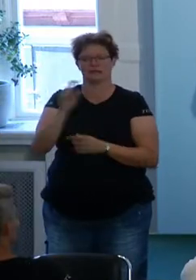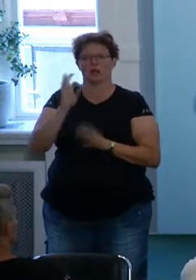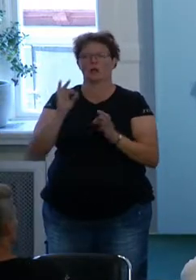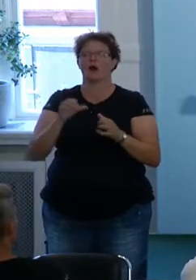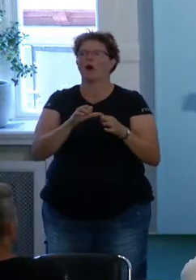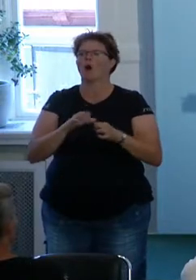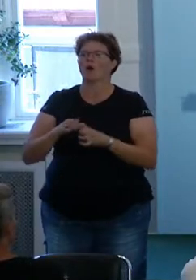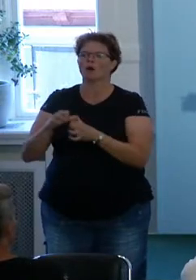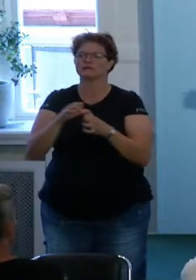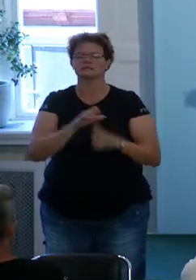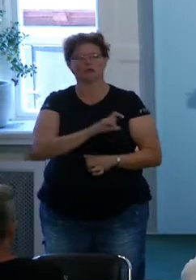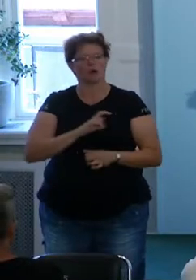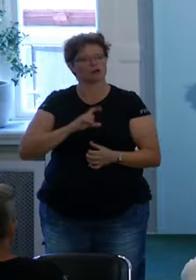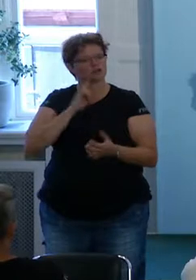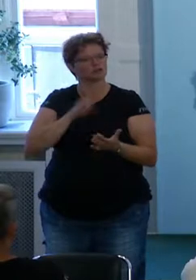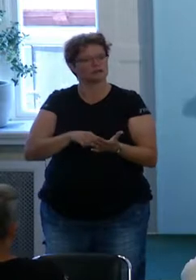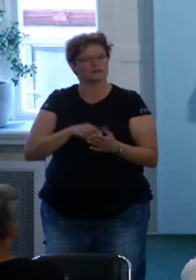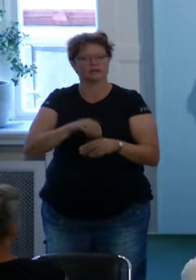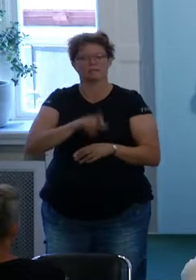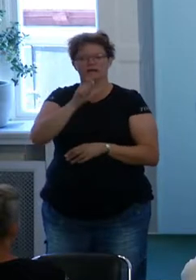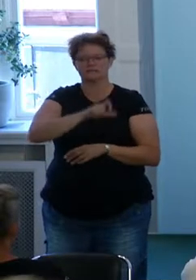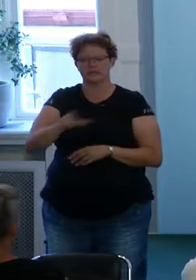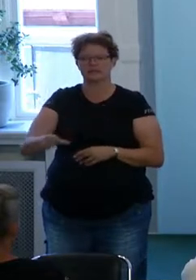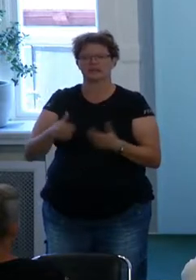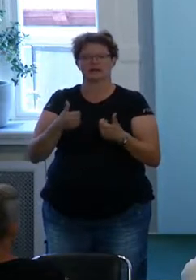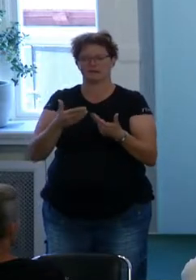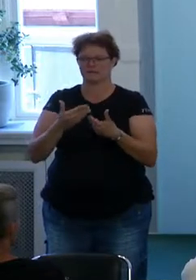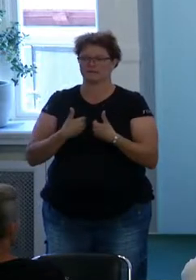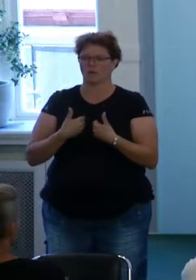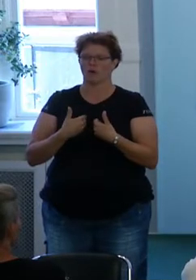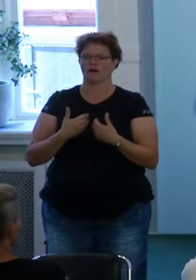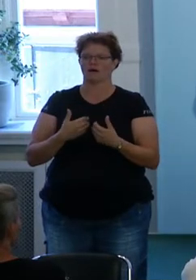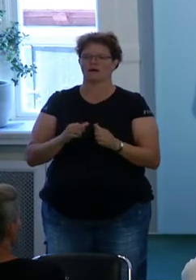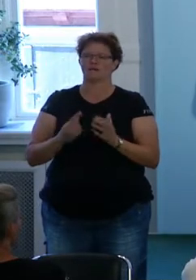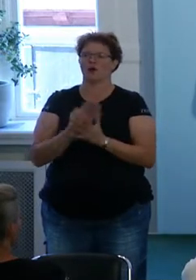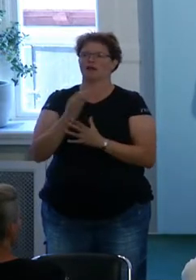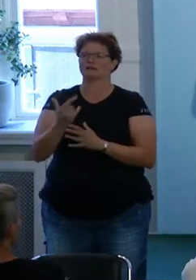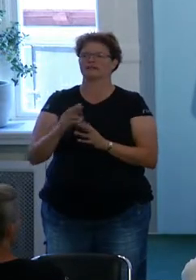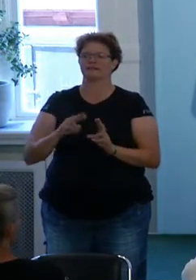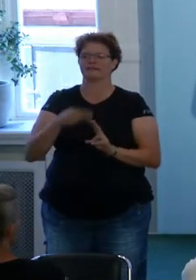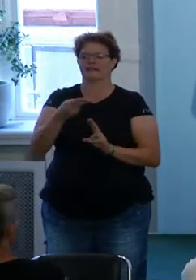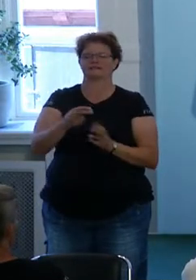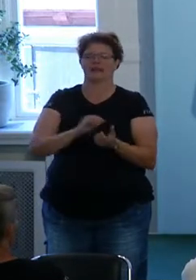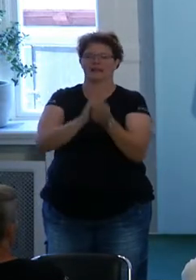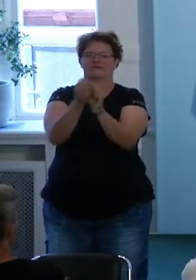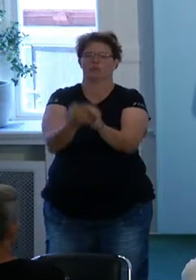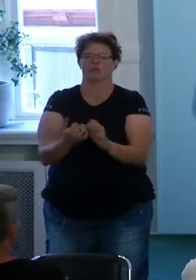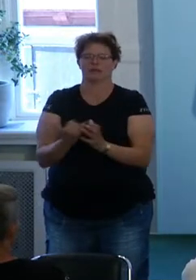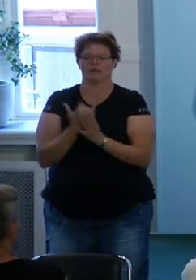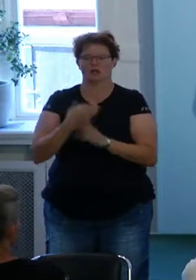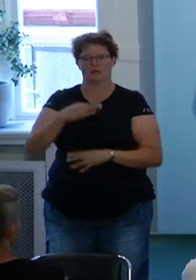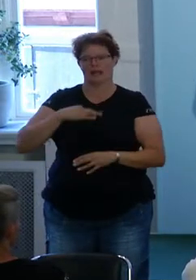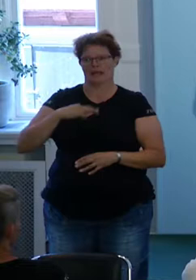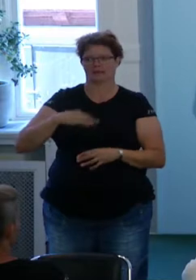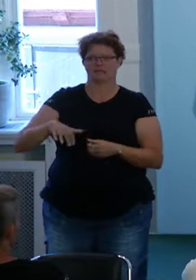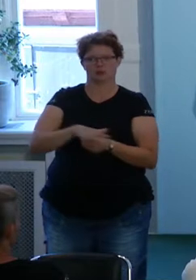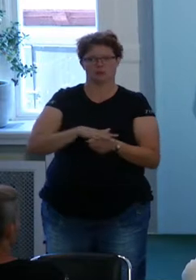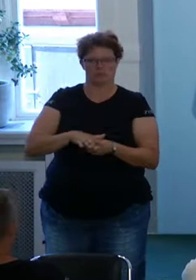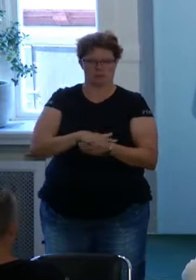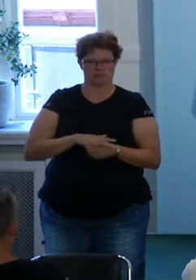vi organisera oss så att patienterna får tillgång till nästa revolution inom